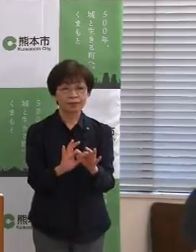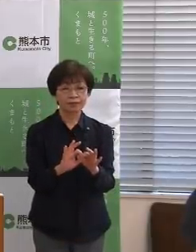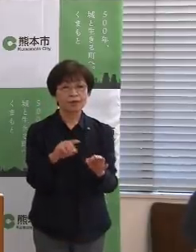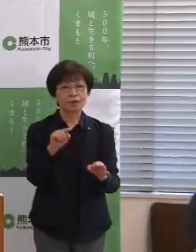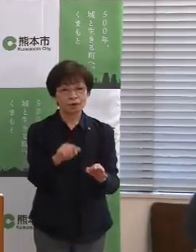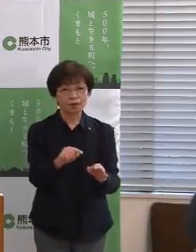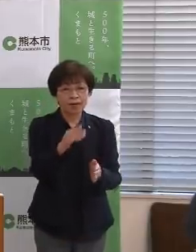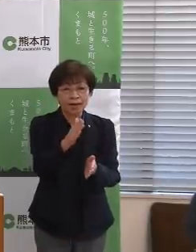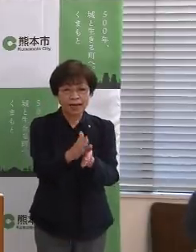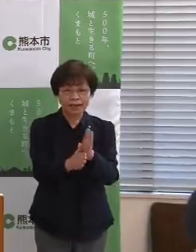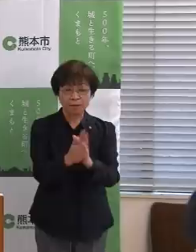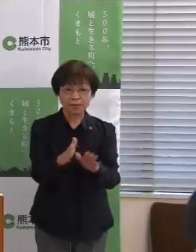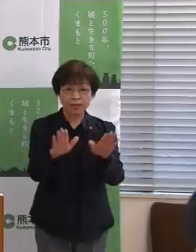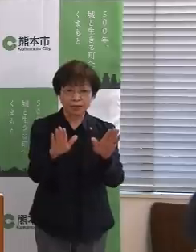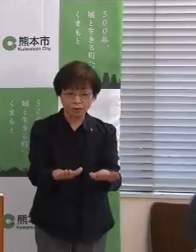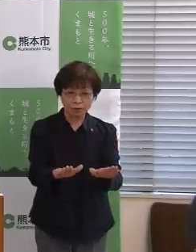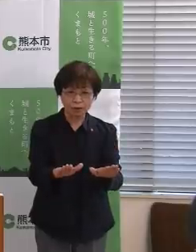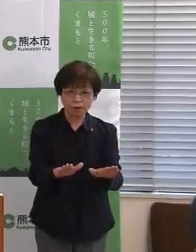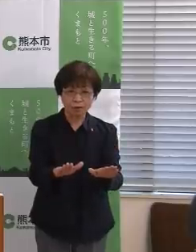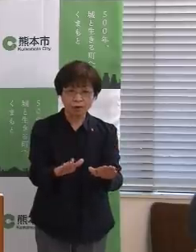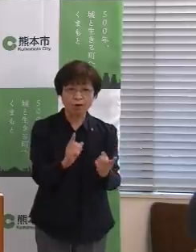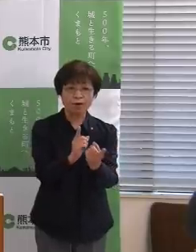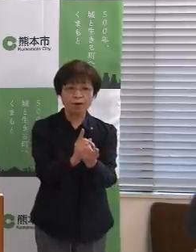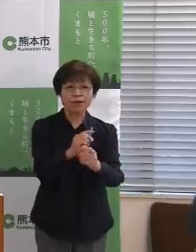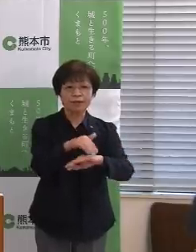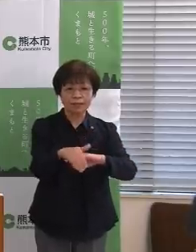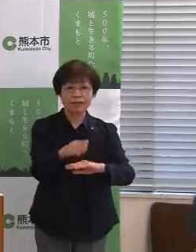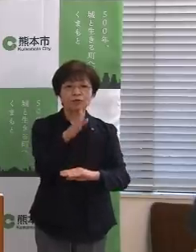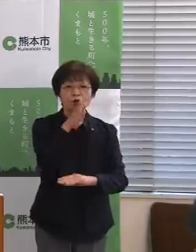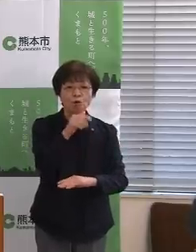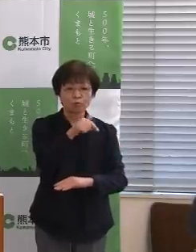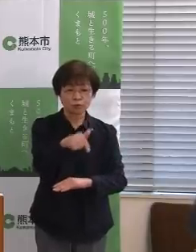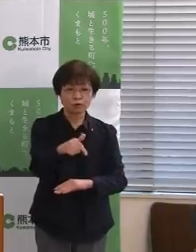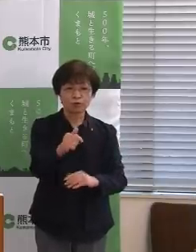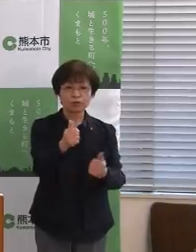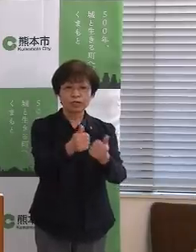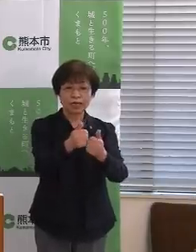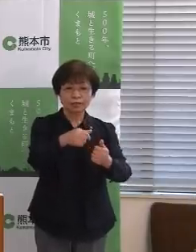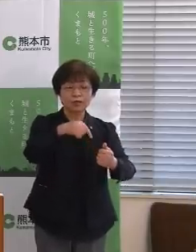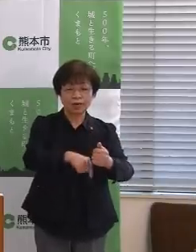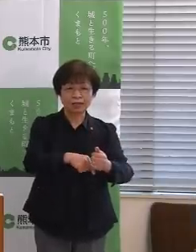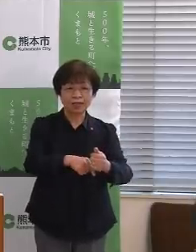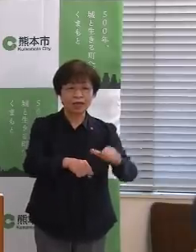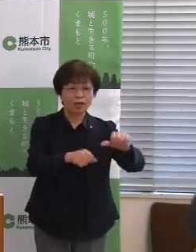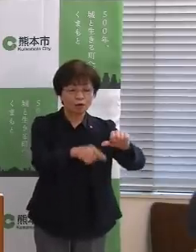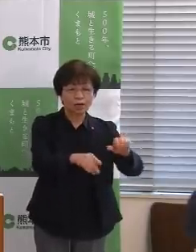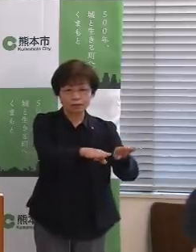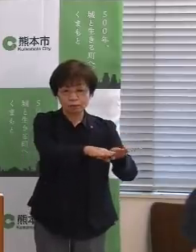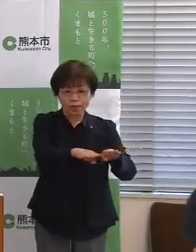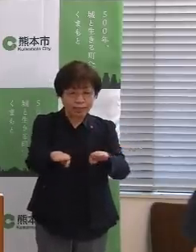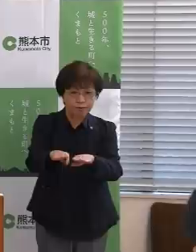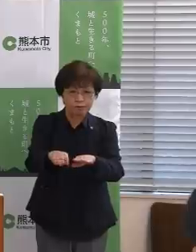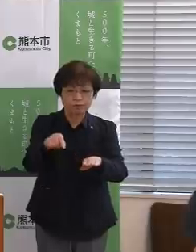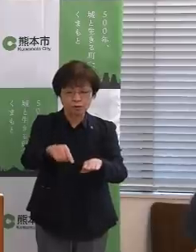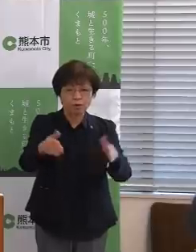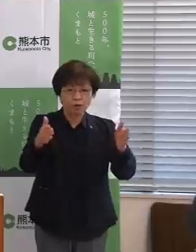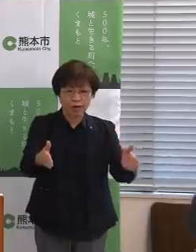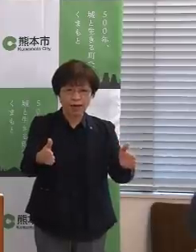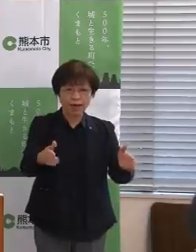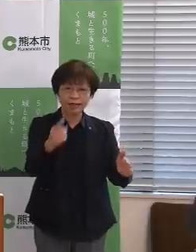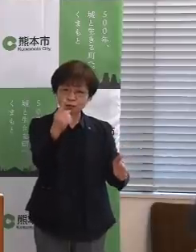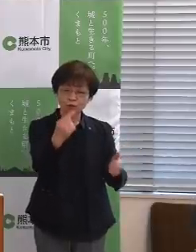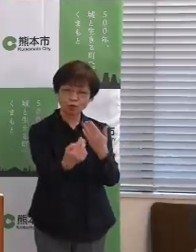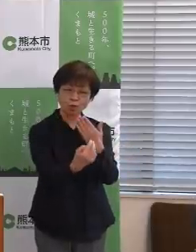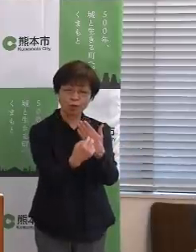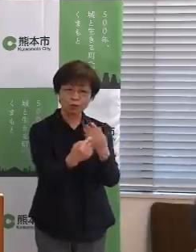点改めて今日の対策本部会議の中ではですね、このゴールデンウィークが一つの大きなポイントになってくるなと、今